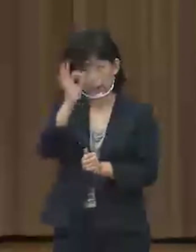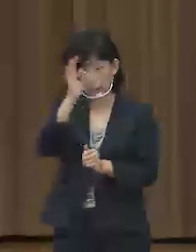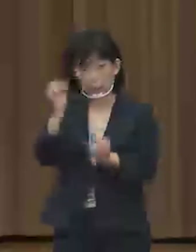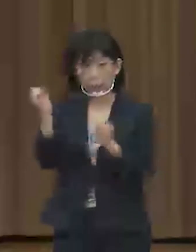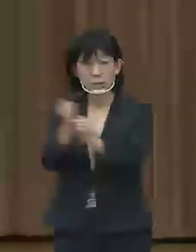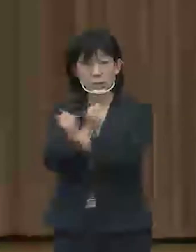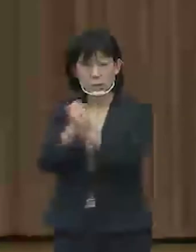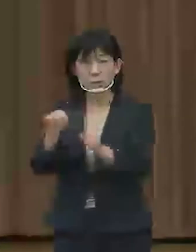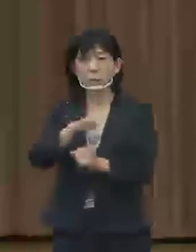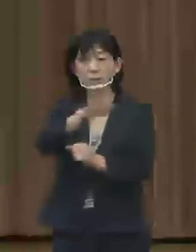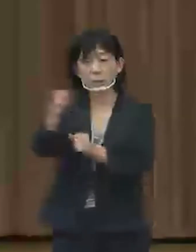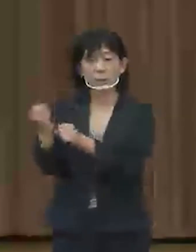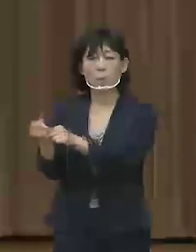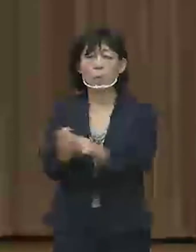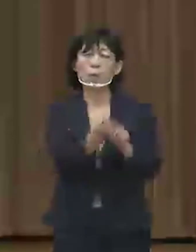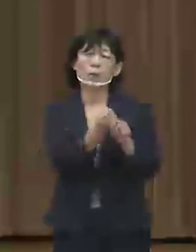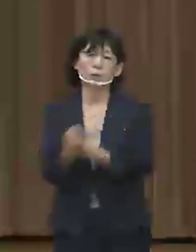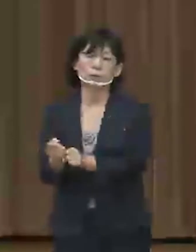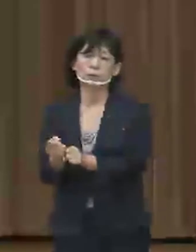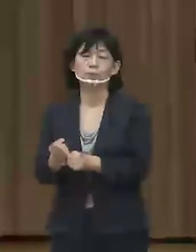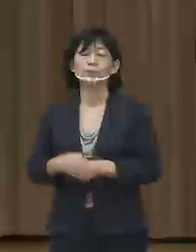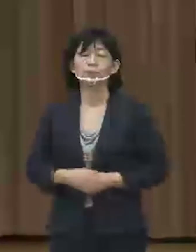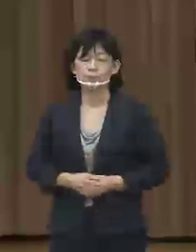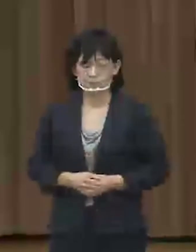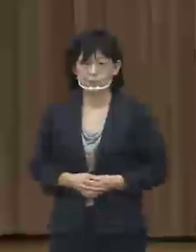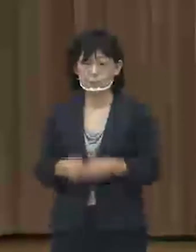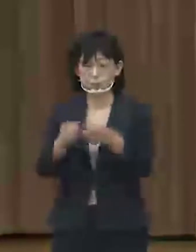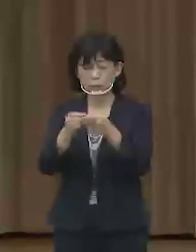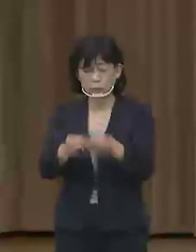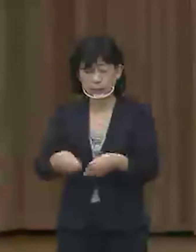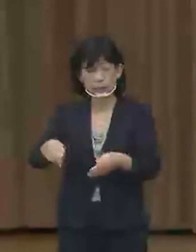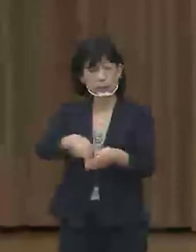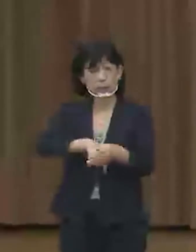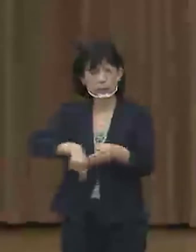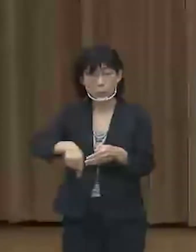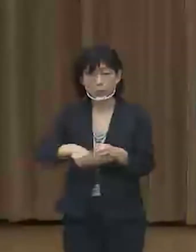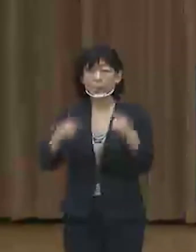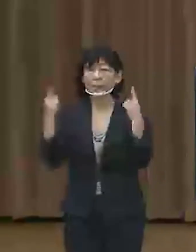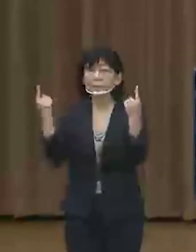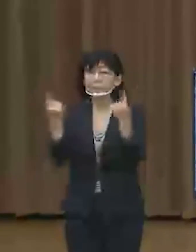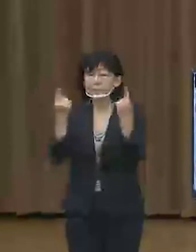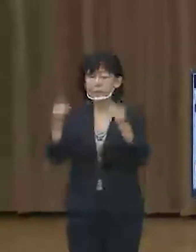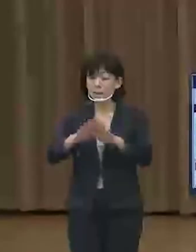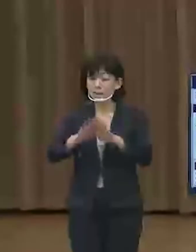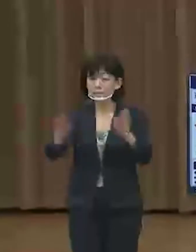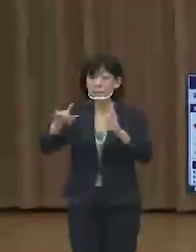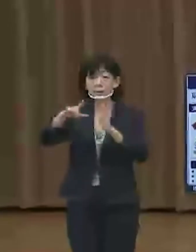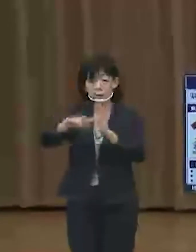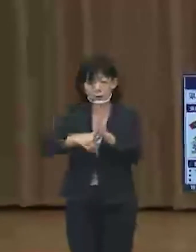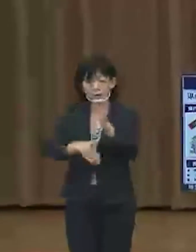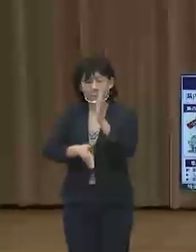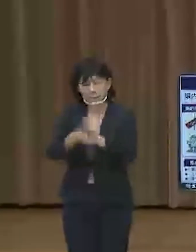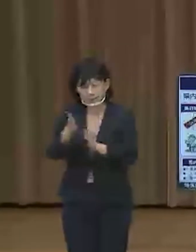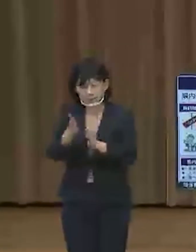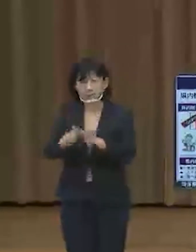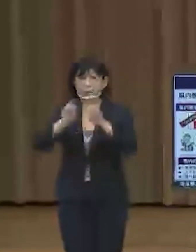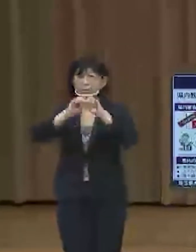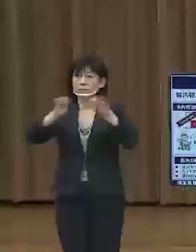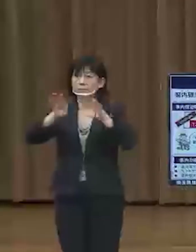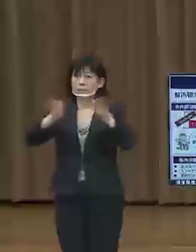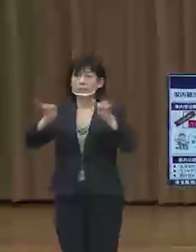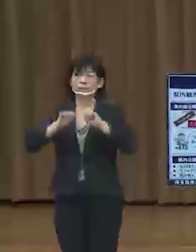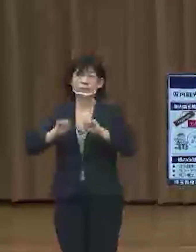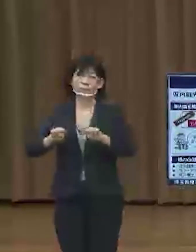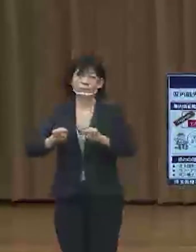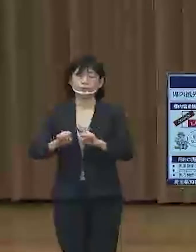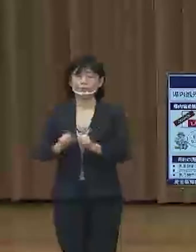く応援をしていきたいと思います。詳細につきましては、キャンペーン開始時に改めてお知らせをいたしますが、